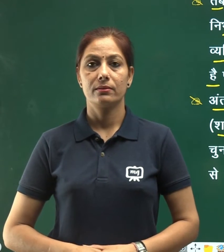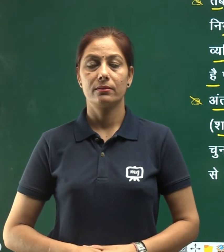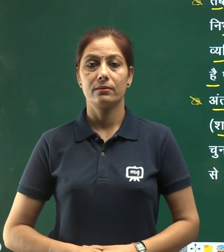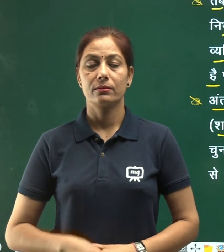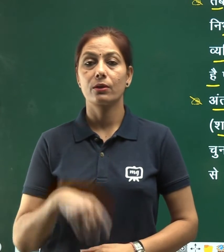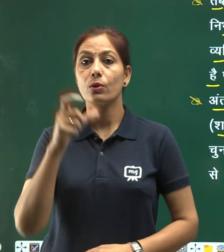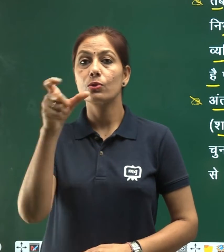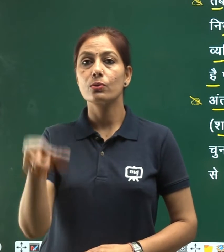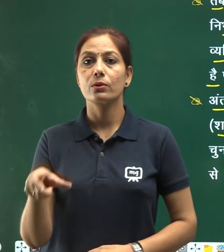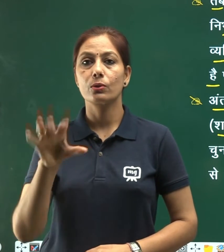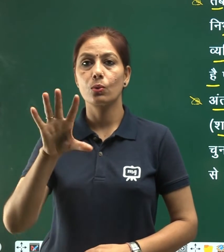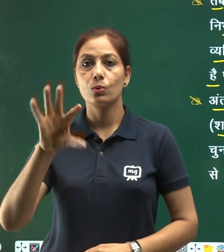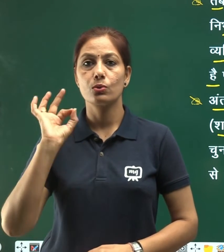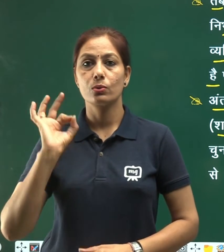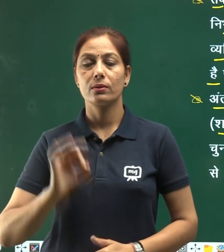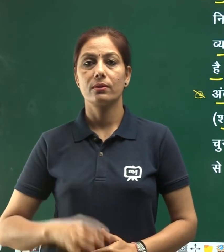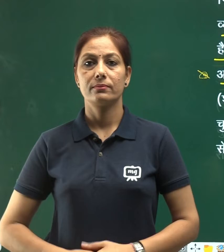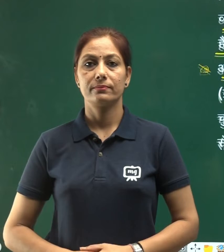व्यक्ति को चुनकर